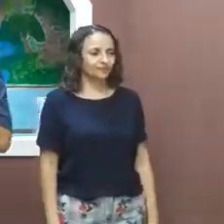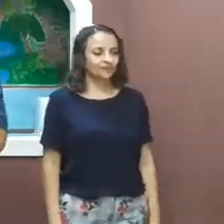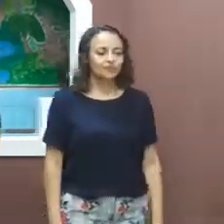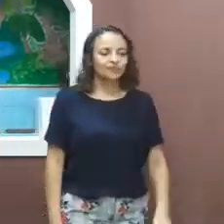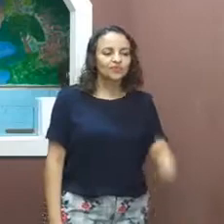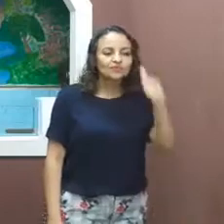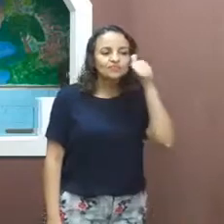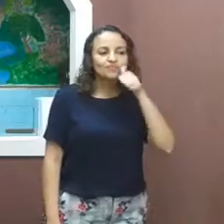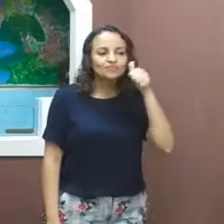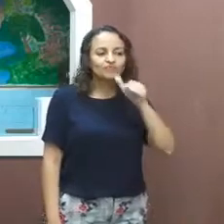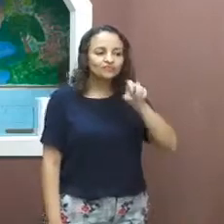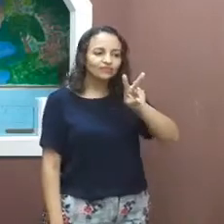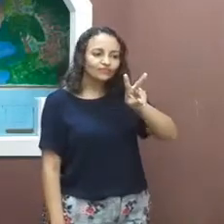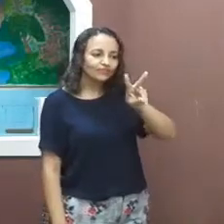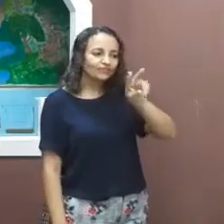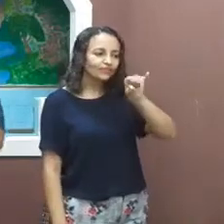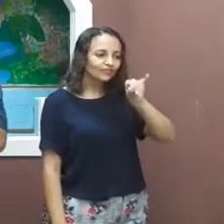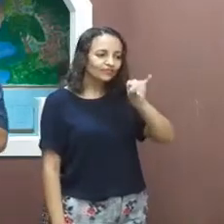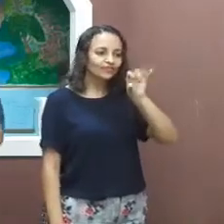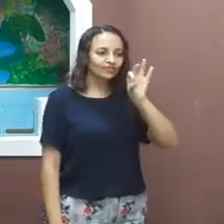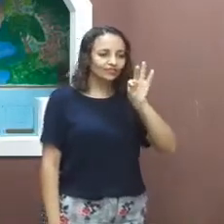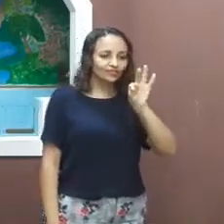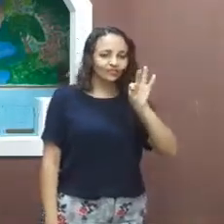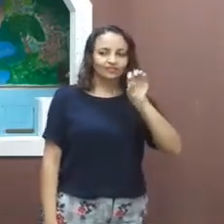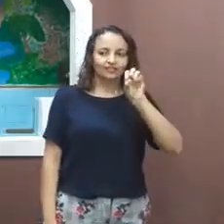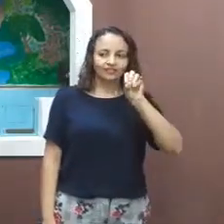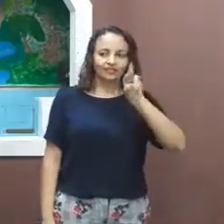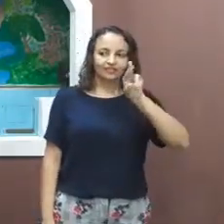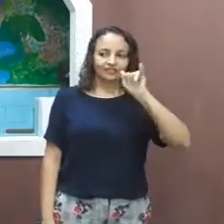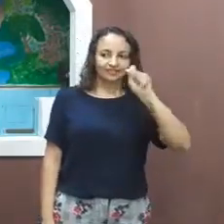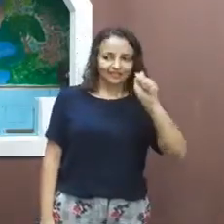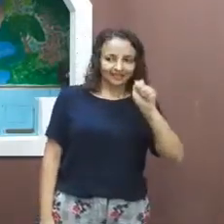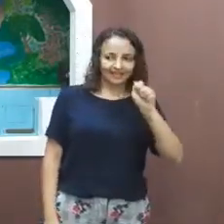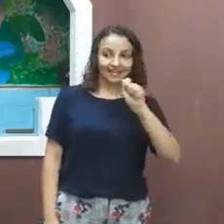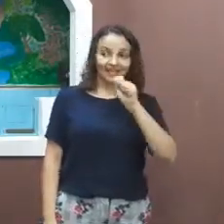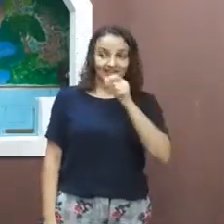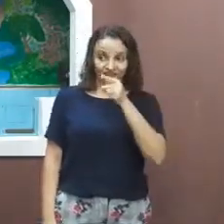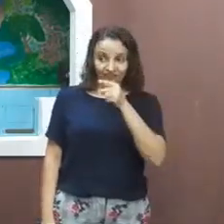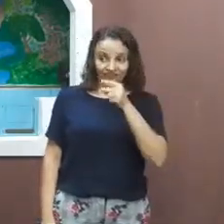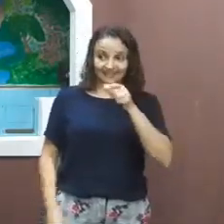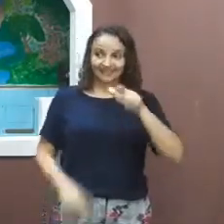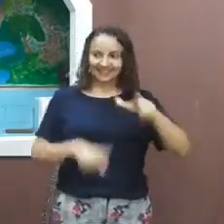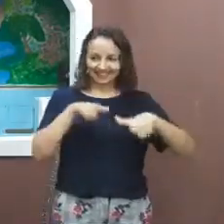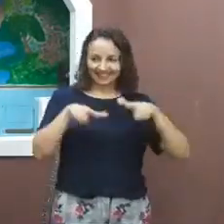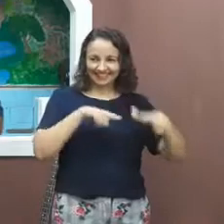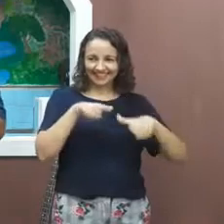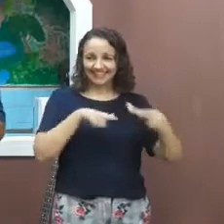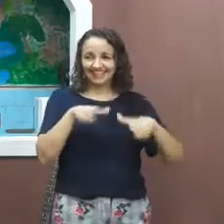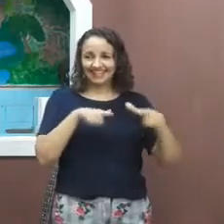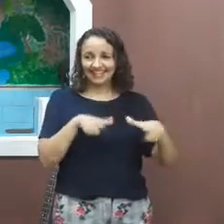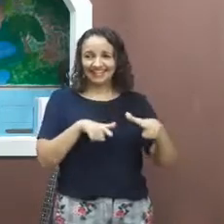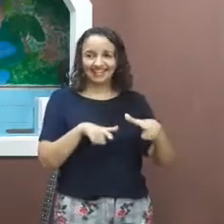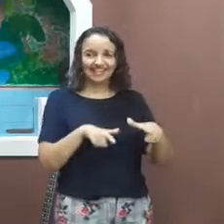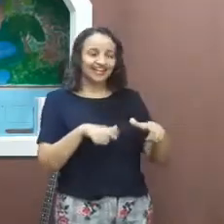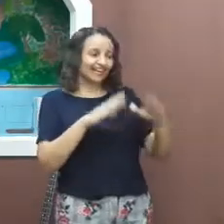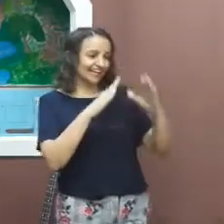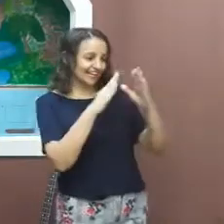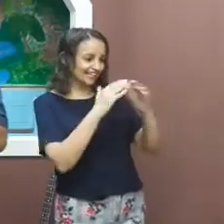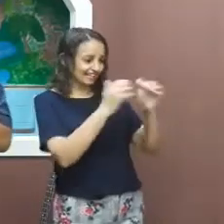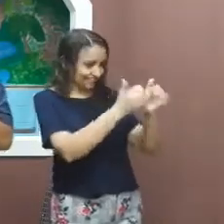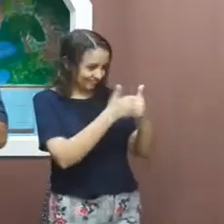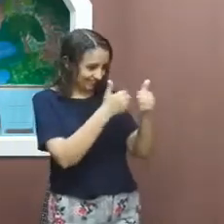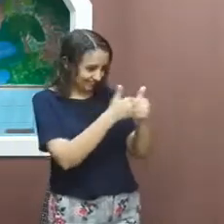Vitória trabalha num lugar que é muito difícil, né, Vitória? Ela trabalha na padaria, né? E a padaria que ela trabalha